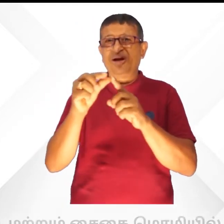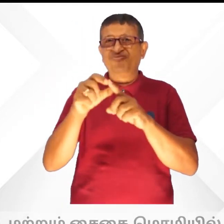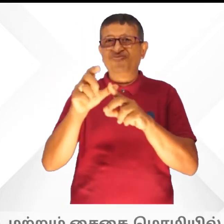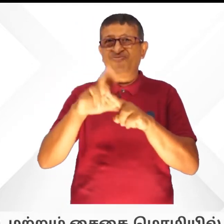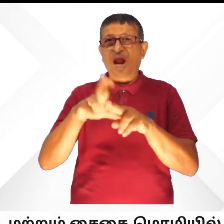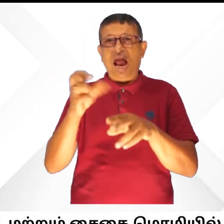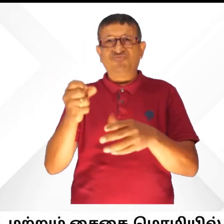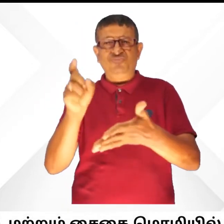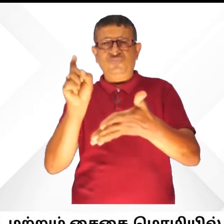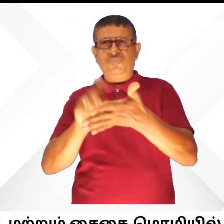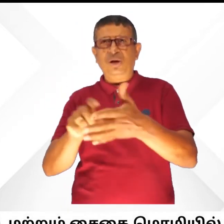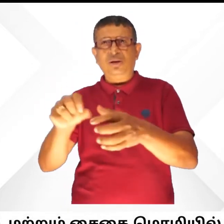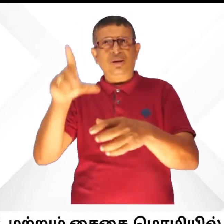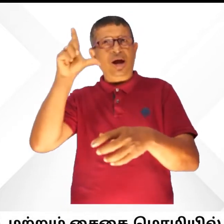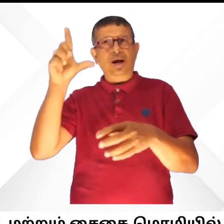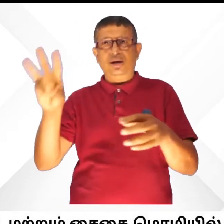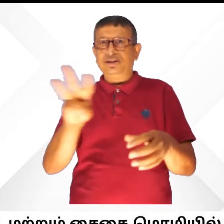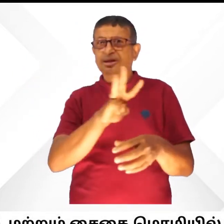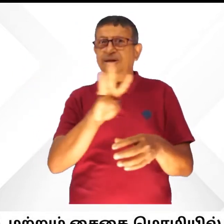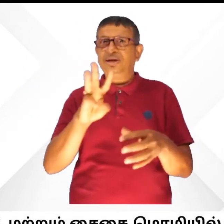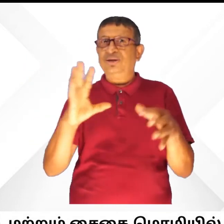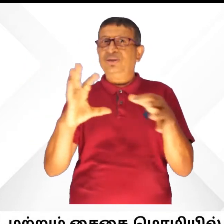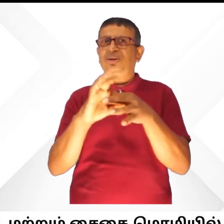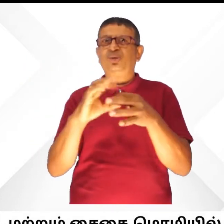மற்றும் சைகை ம rained resignedியில் பாடங்களின் விடியோ திறப்பட்டூல்rilsது